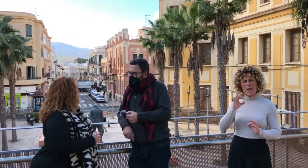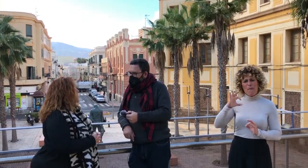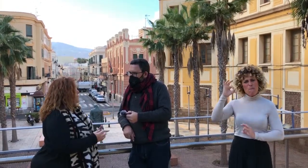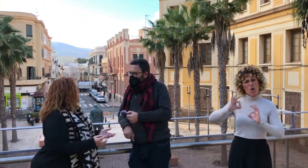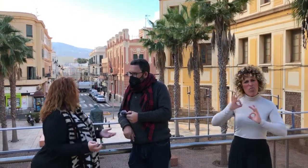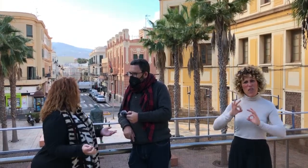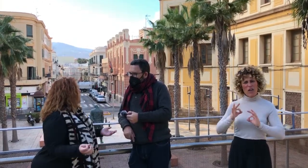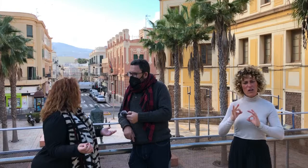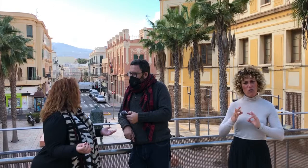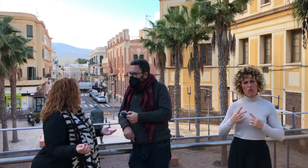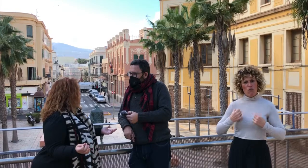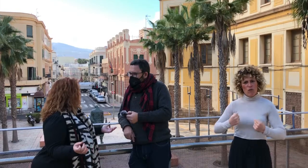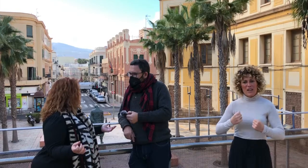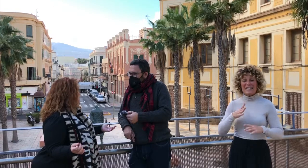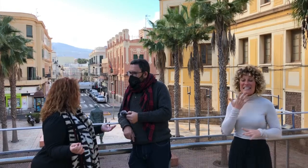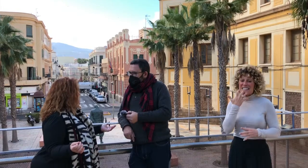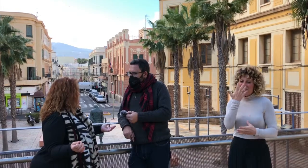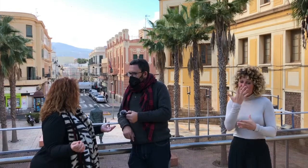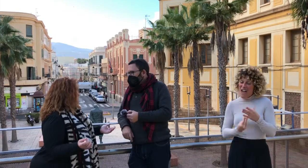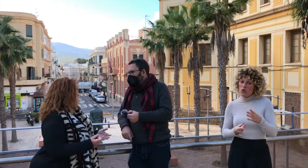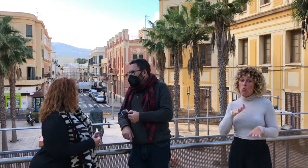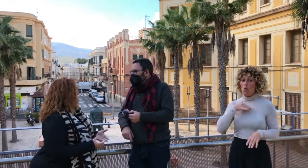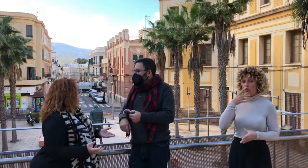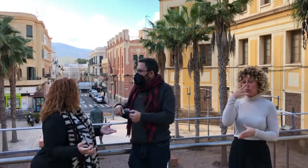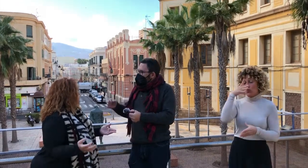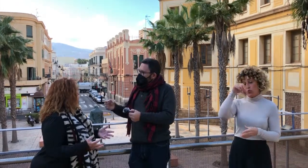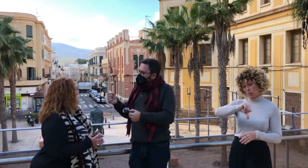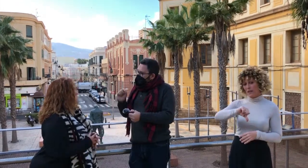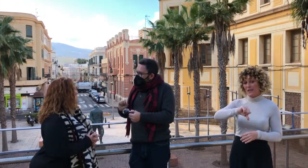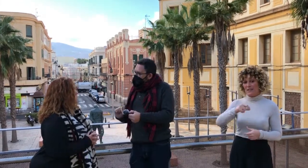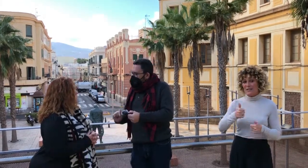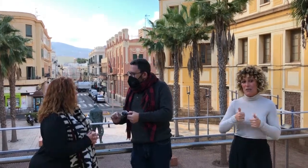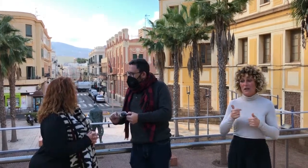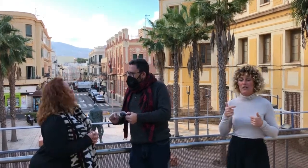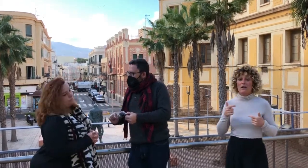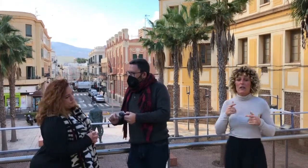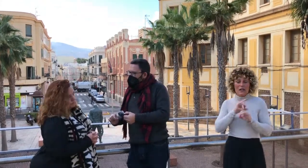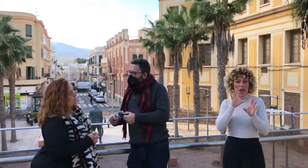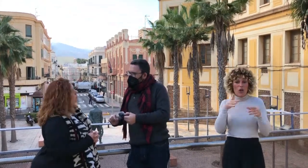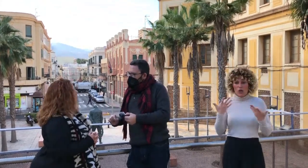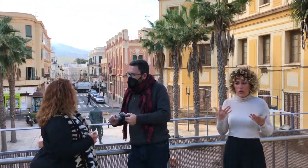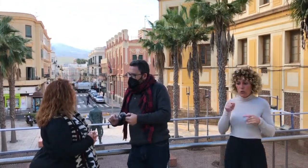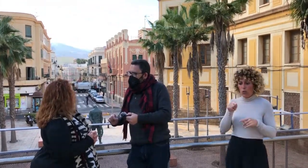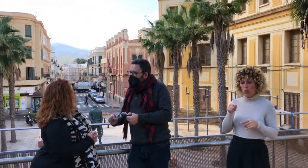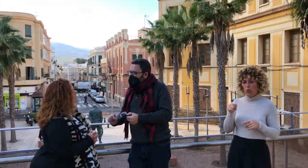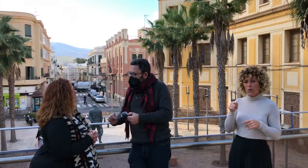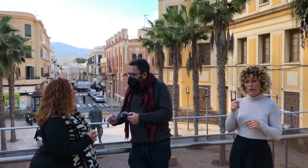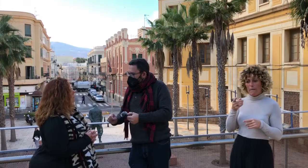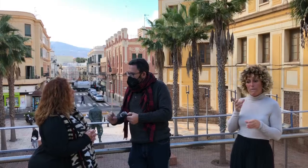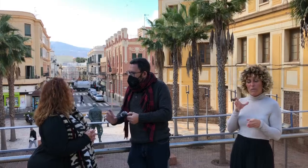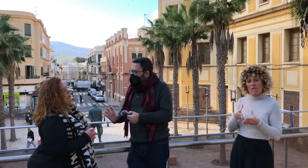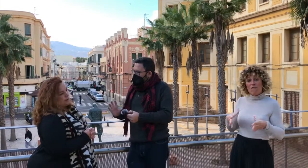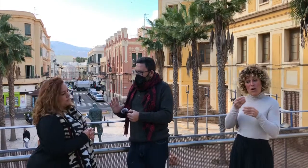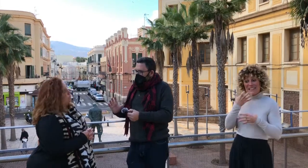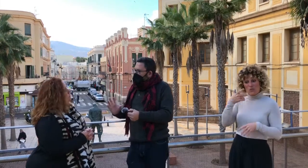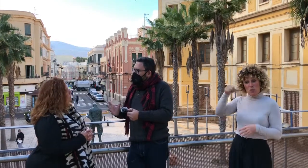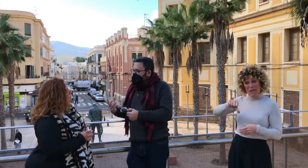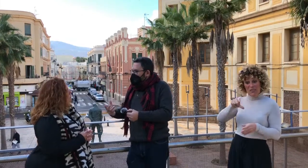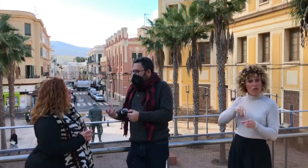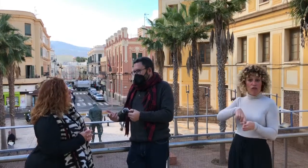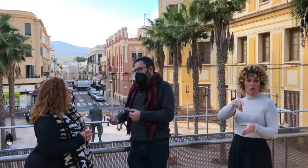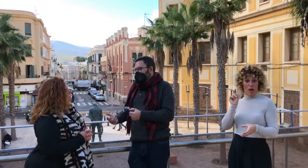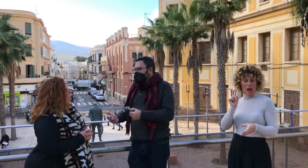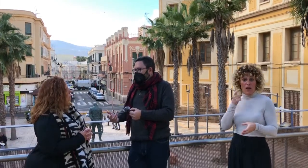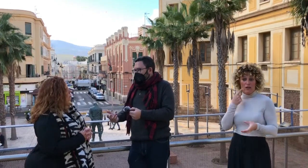fallo implica que suspende. Claro, y entonces ya no entrarías a formar parte de eso, dentro de esa bolsa, ¿no? O sea, claro, que